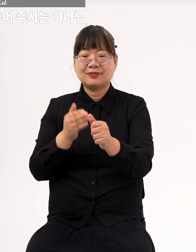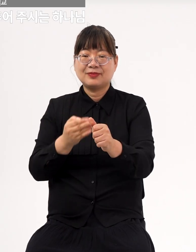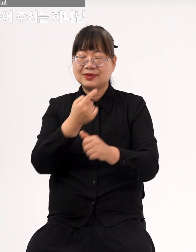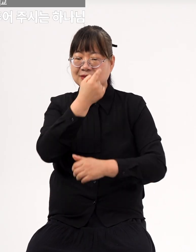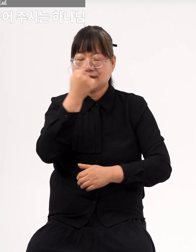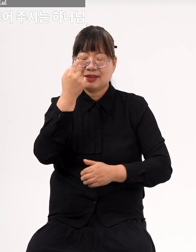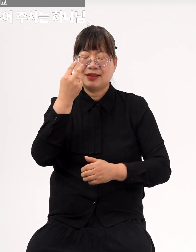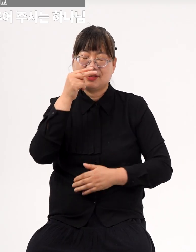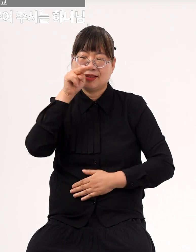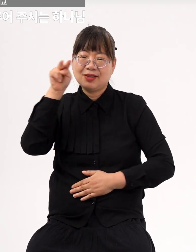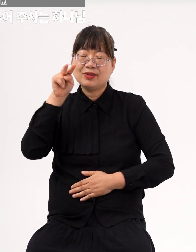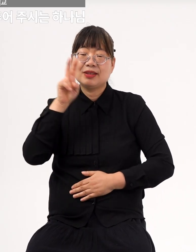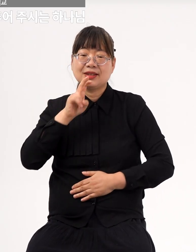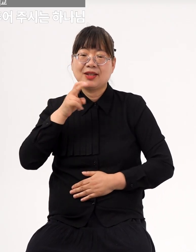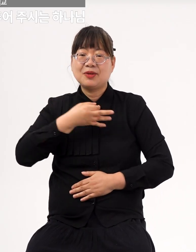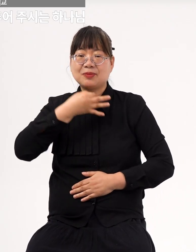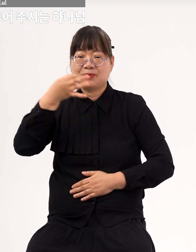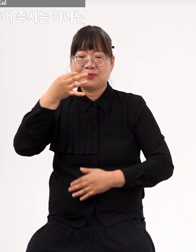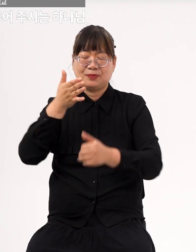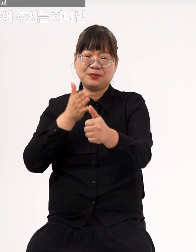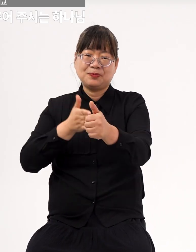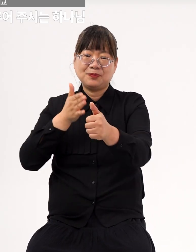시선 찬양하십시다.